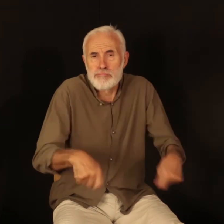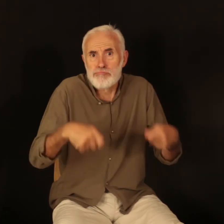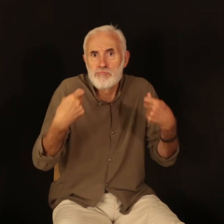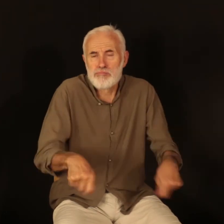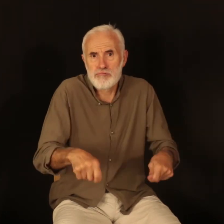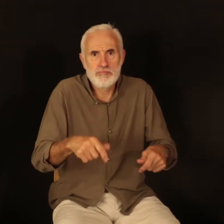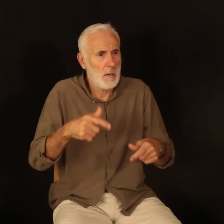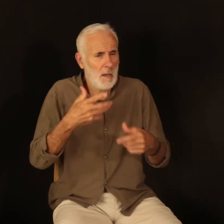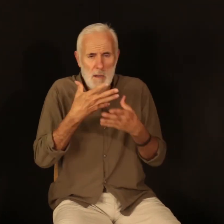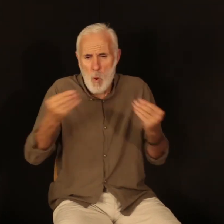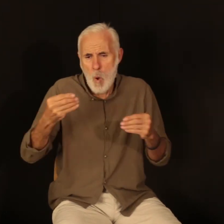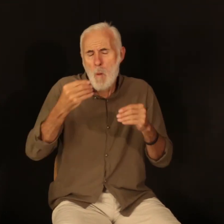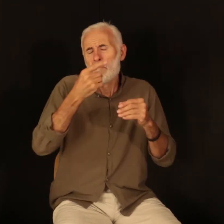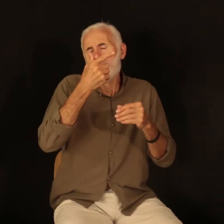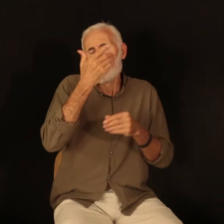Beckett, Higelin.